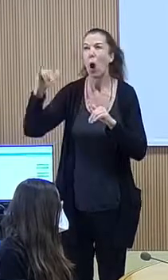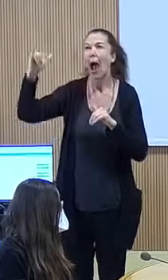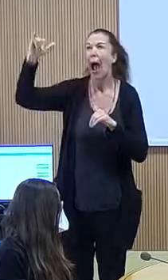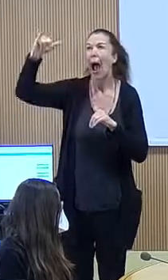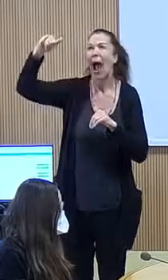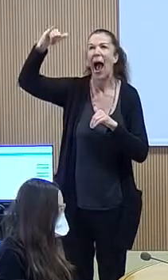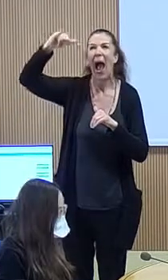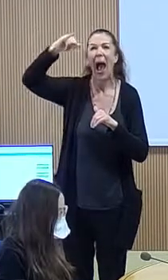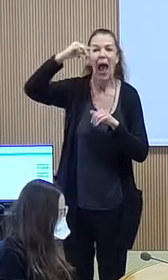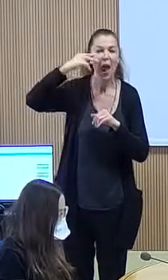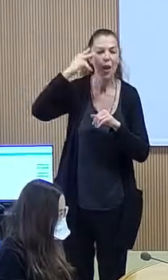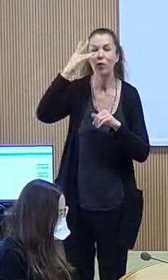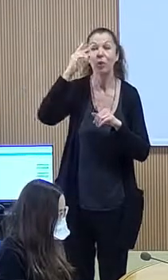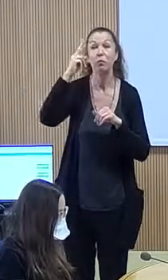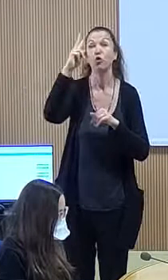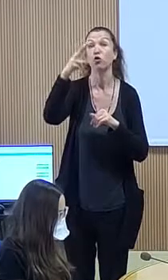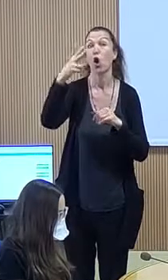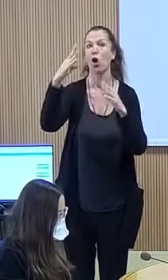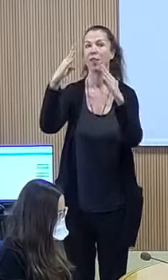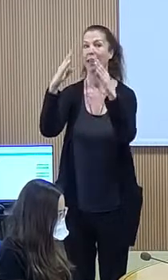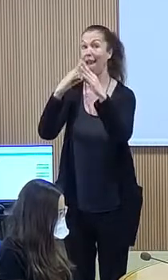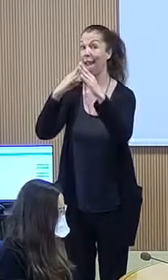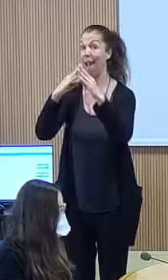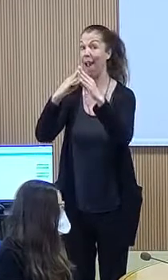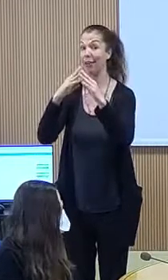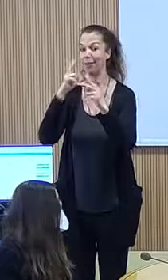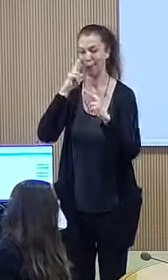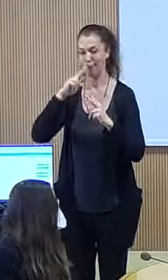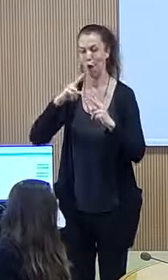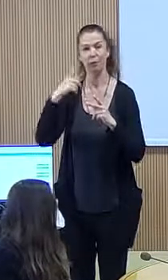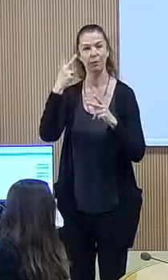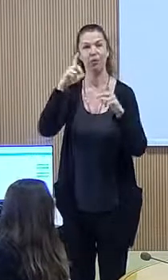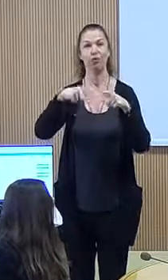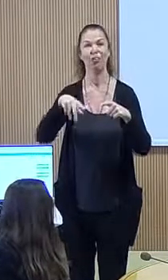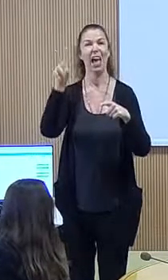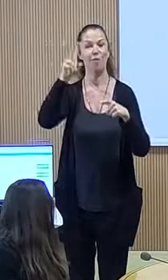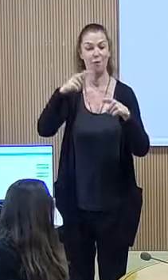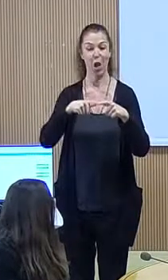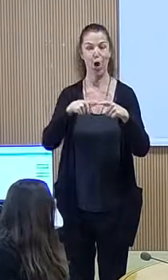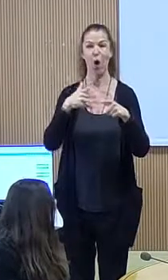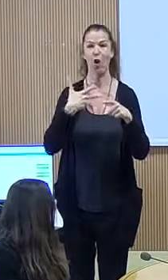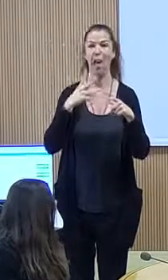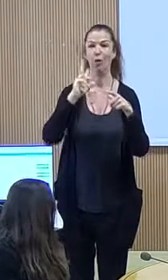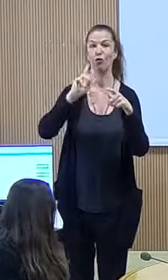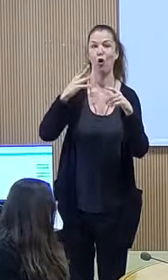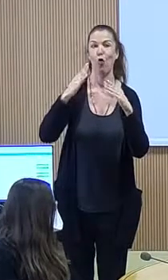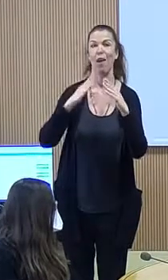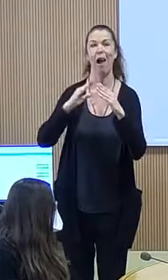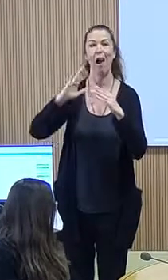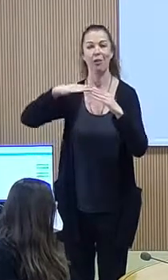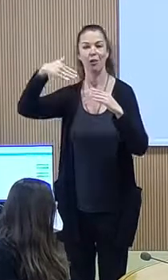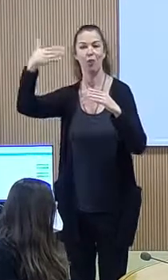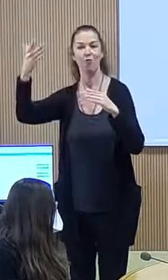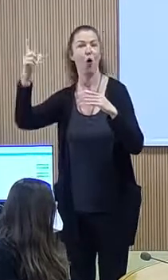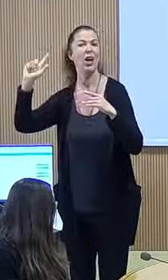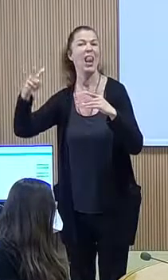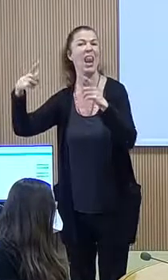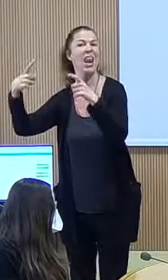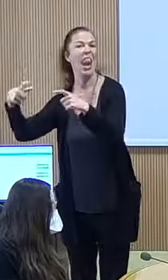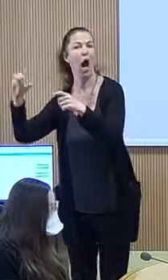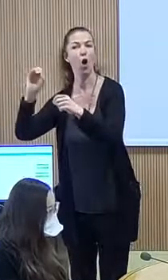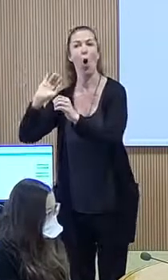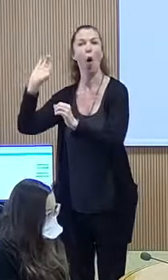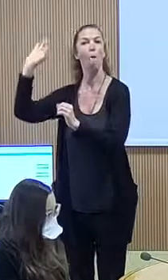quindi anche qui sono interessanti in realtà tanti cittadini veronesi che mare hanno la seconda casa sul lago di garda sui lessini o